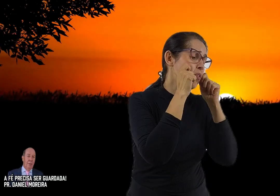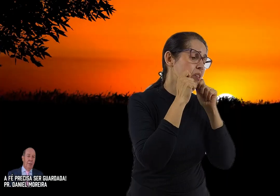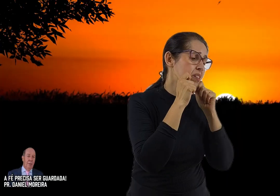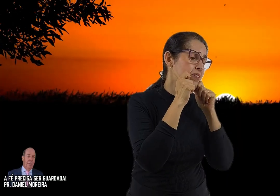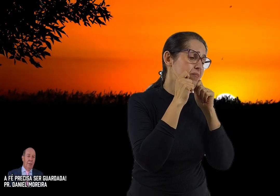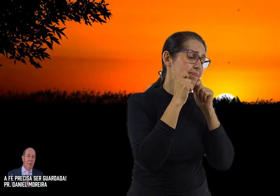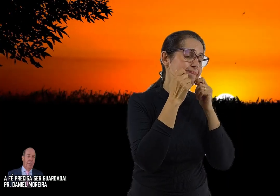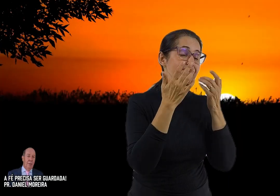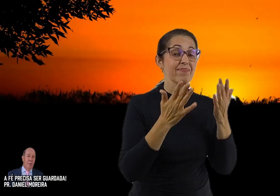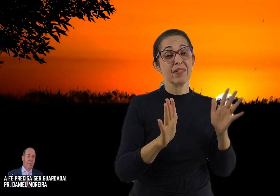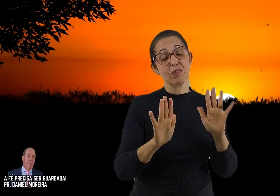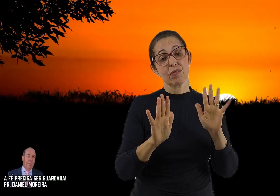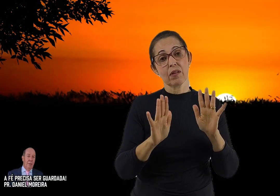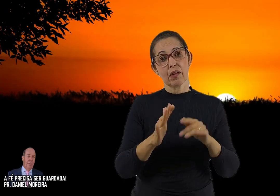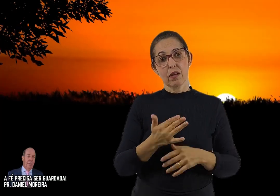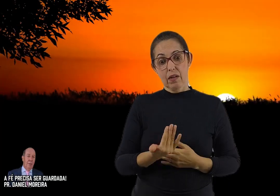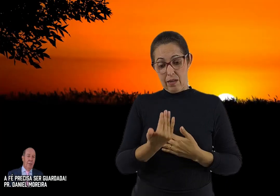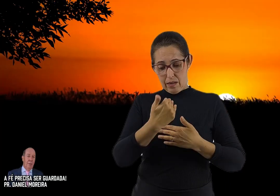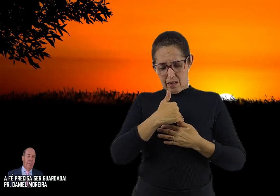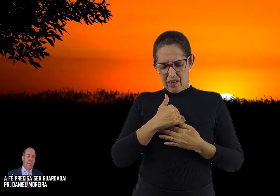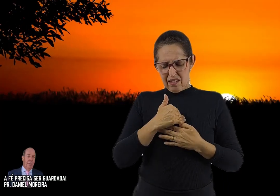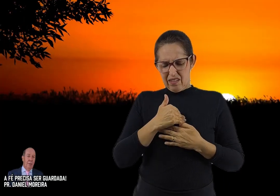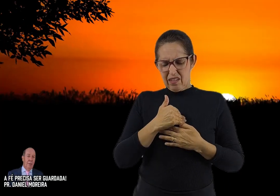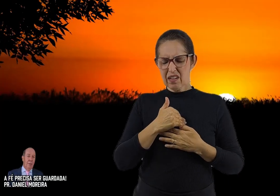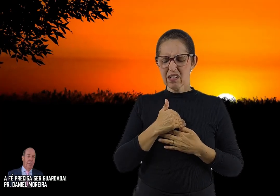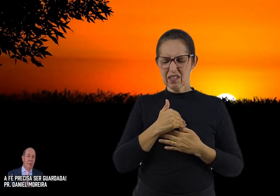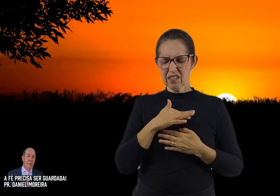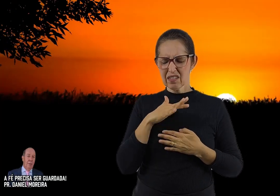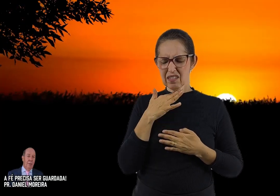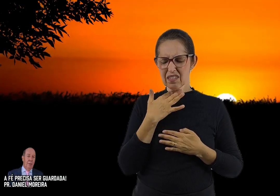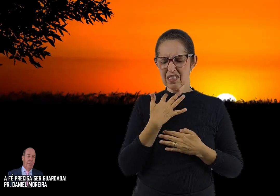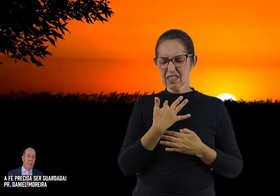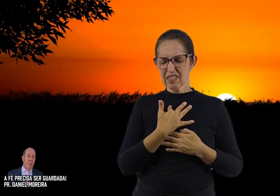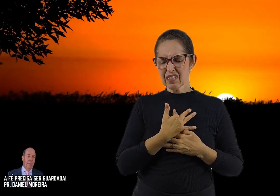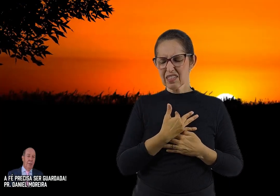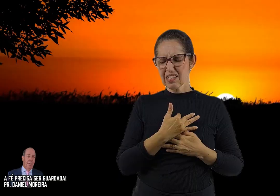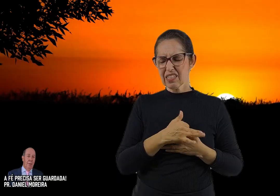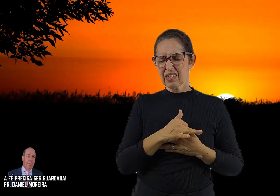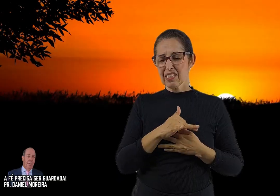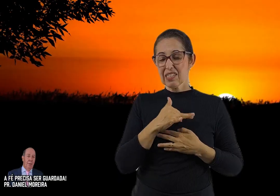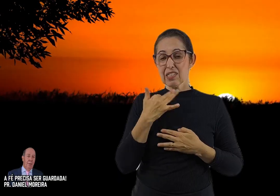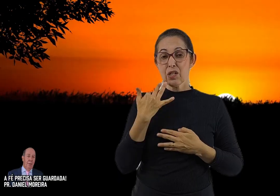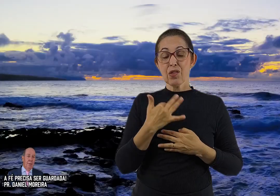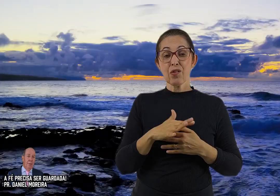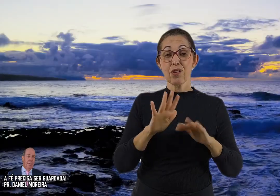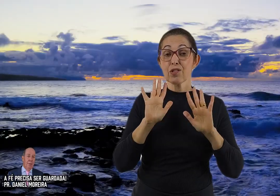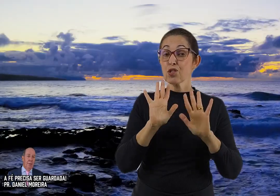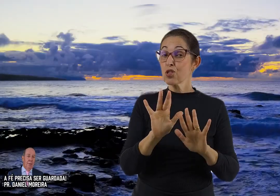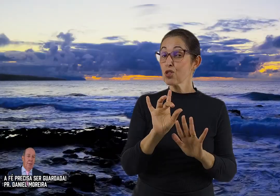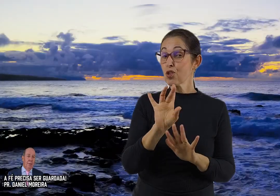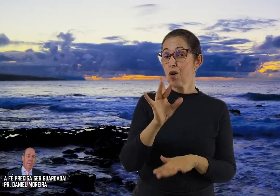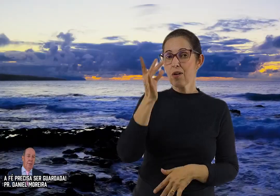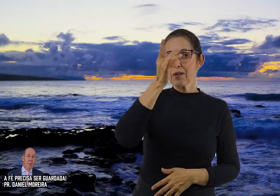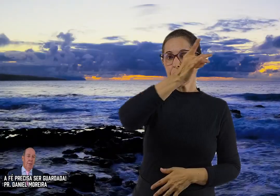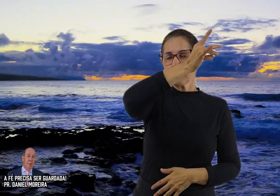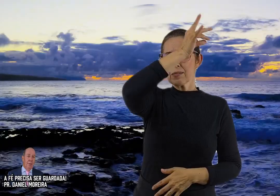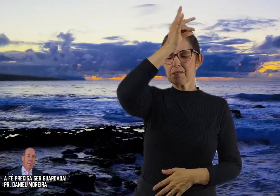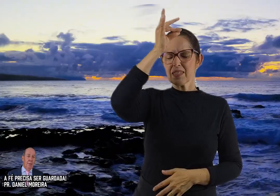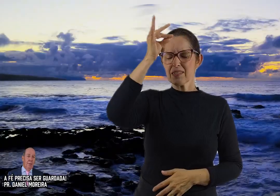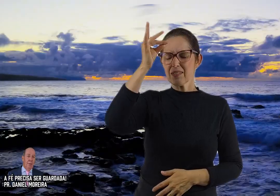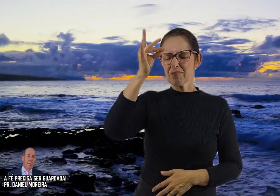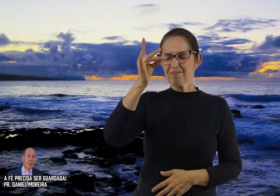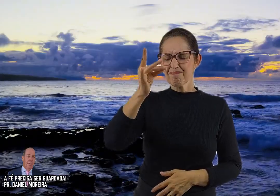É uma dor, meus irmãos, que só o olho do Espírito Santo pode pensar,